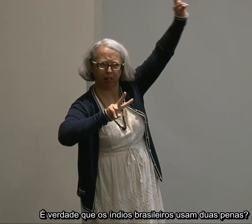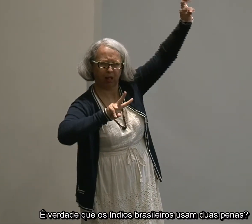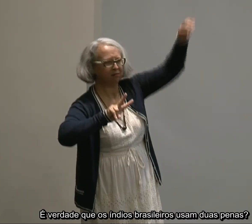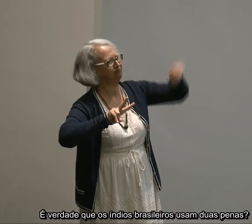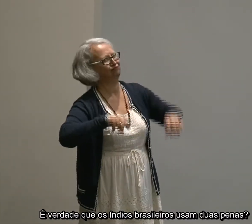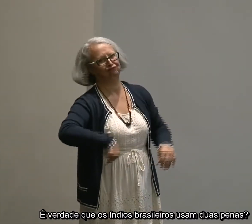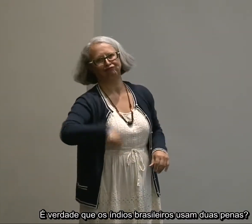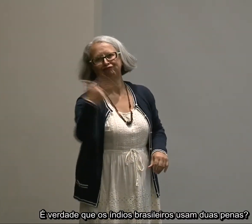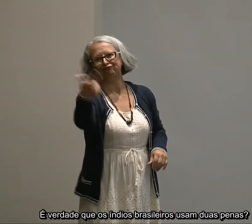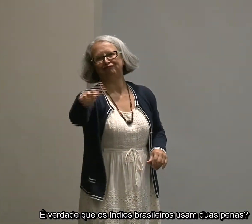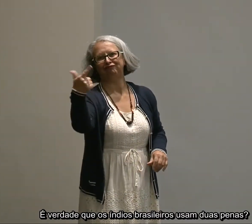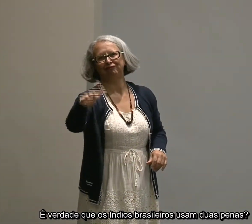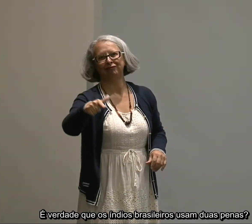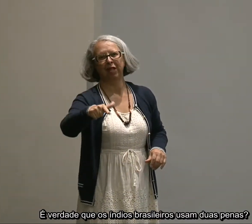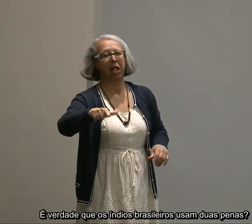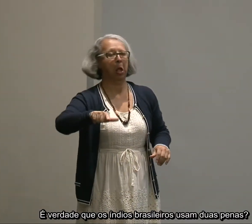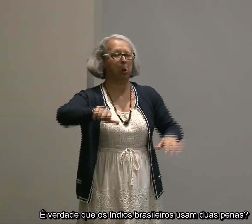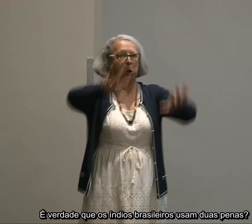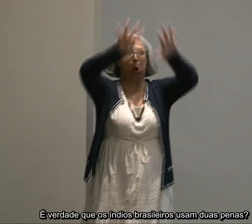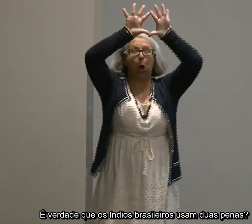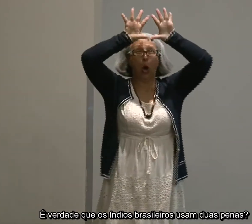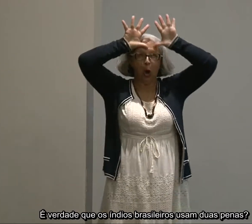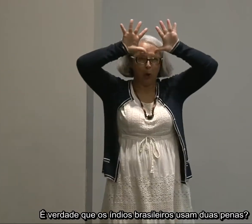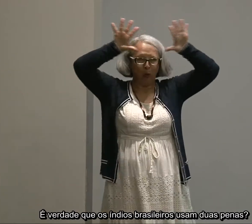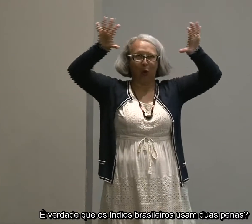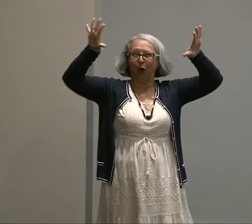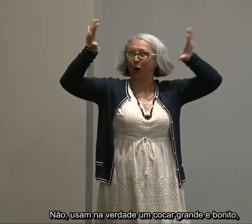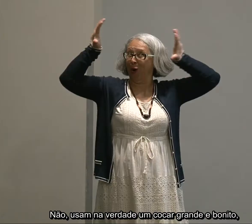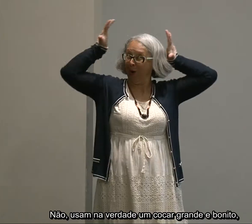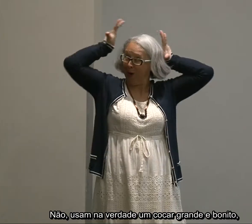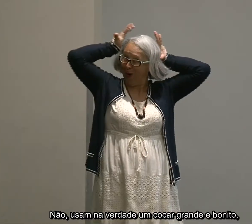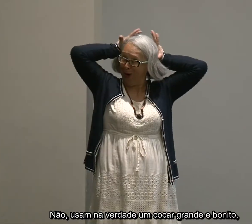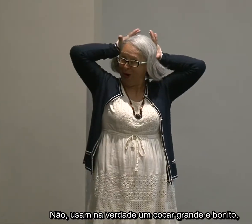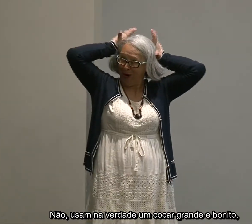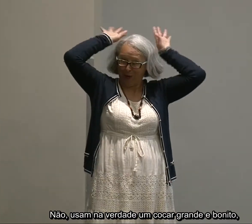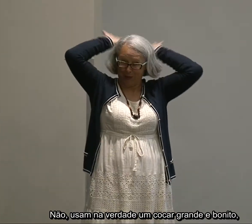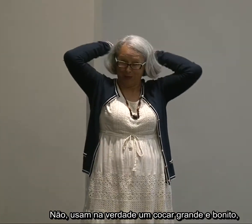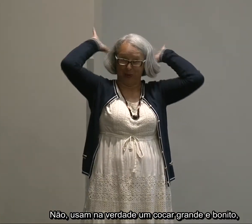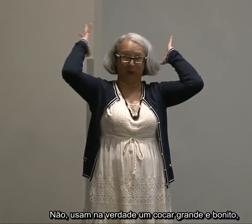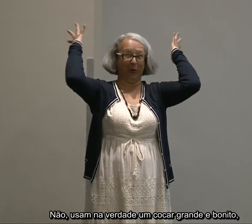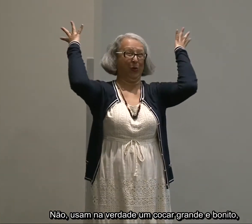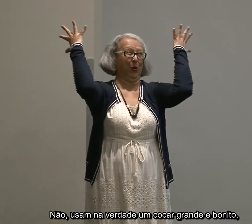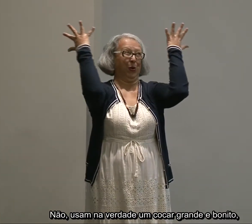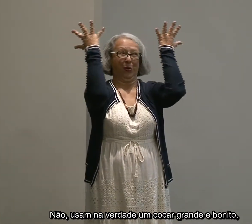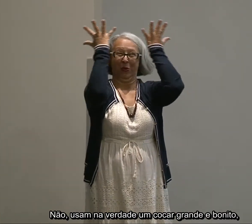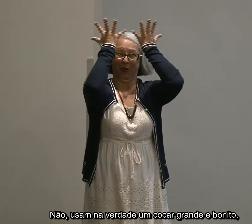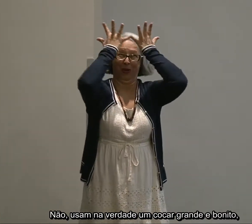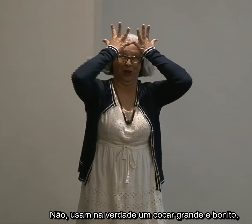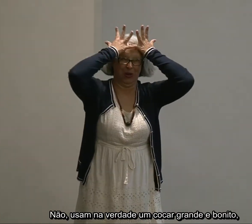É verdade que os índios brasileiros usam duas penas? Não, usam na verdade um cocar grande e